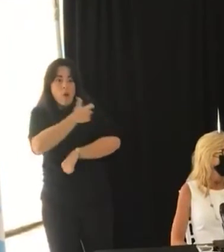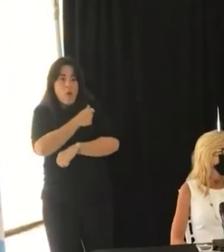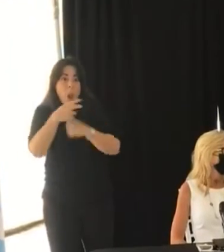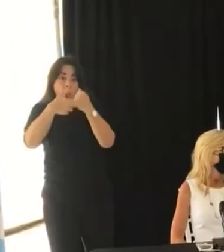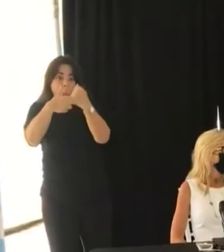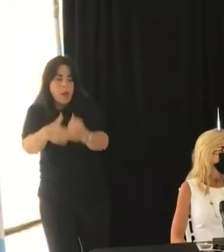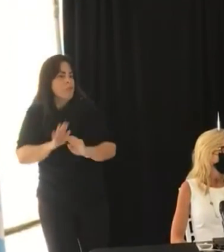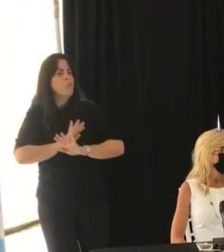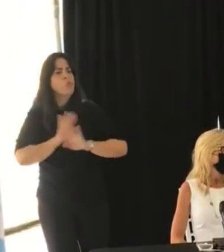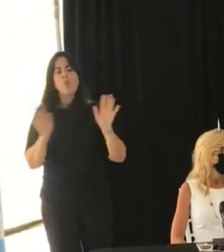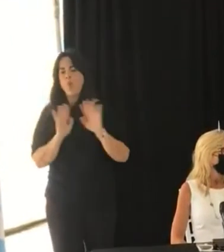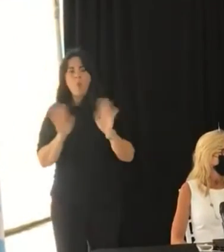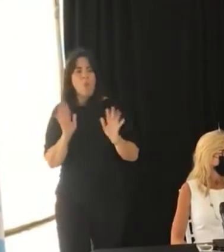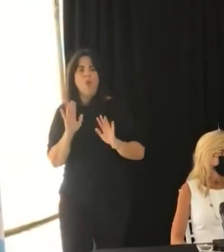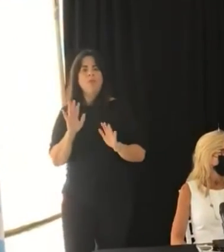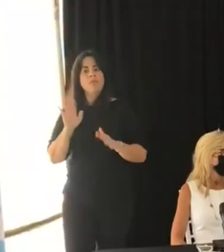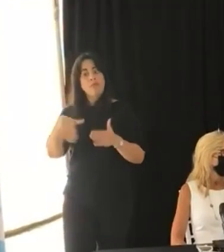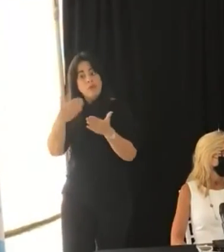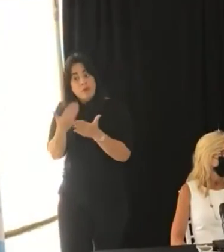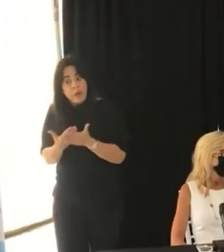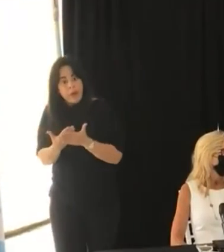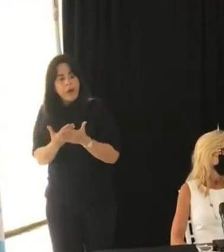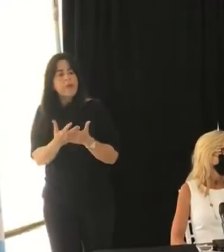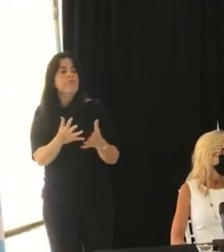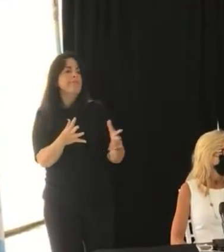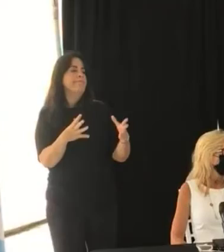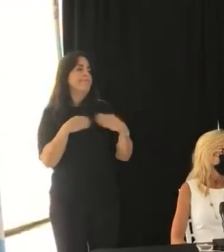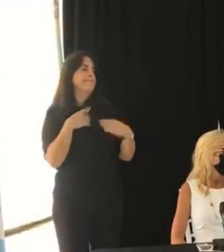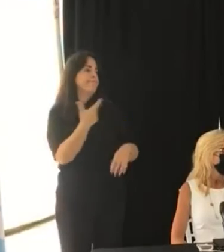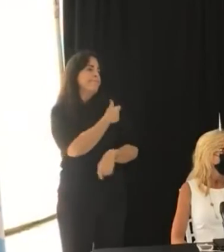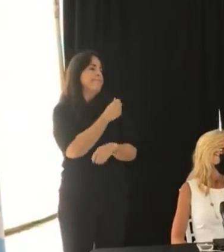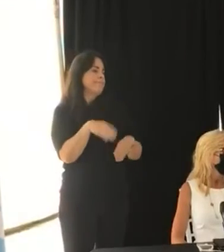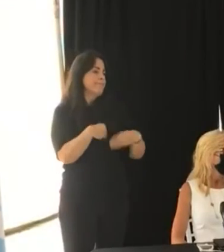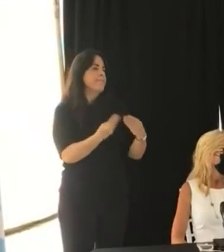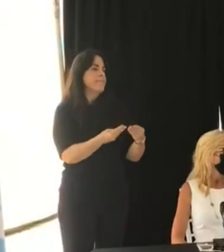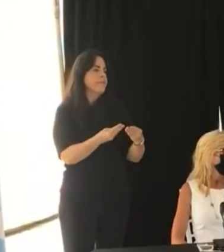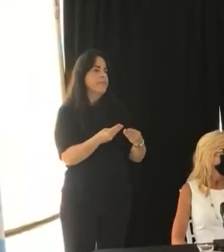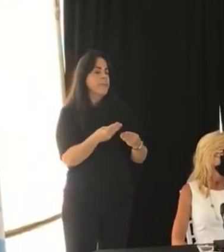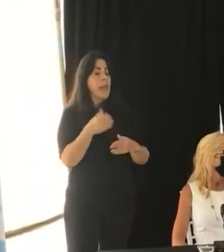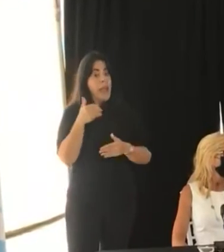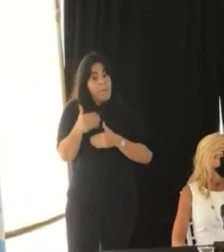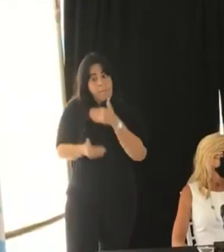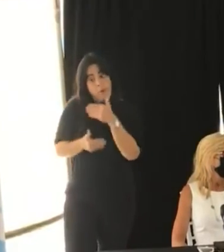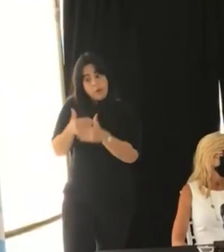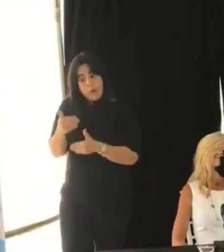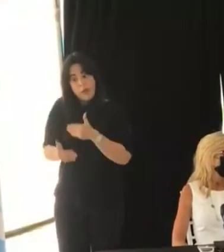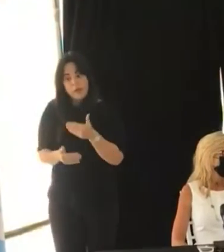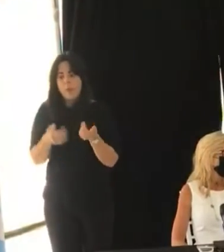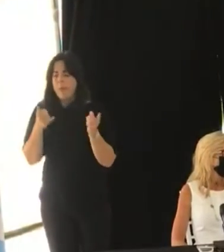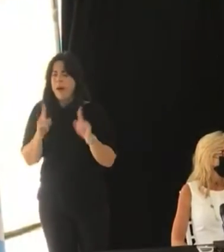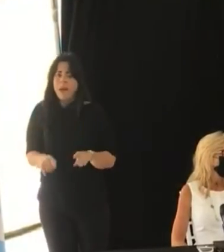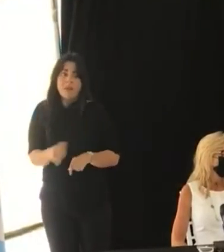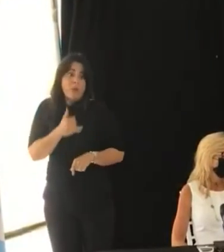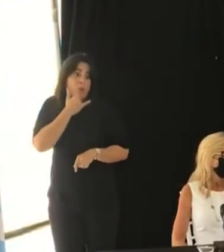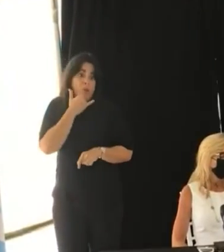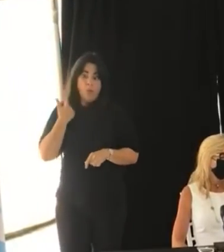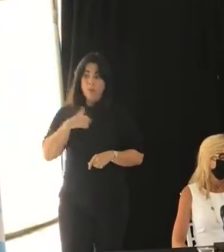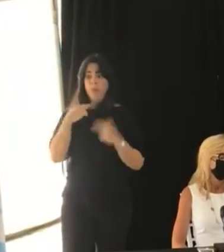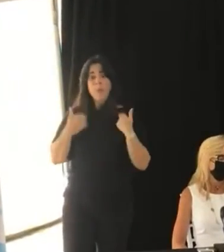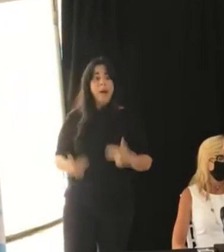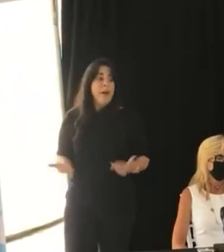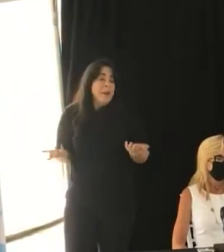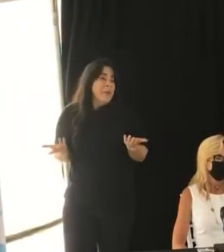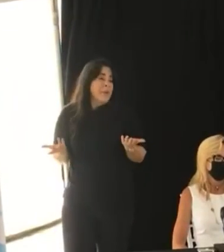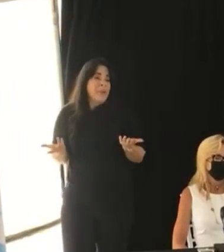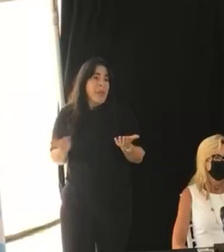lleno de vacunas. Aquí vacuna que llega, vacuna que se pone. Dentro de los procesos siempre ocurren errores porque somos humanos.